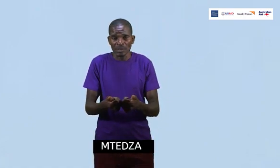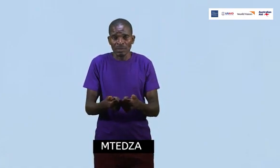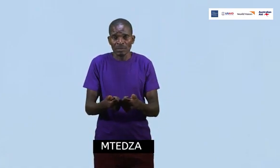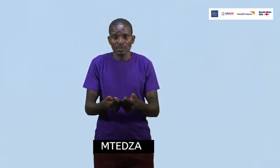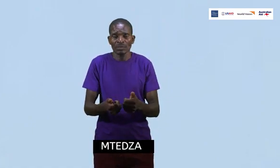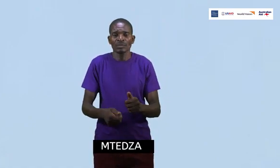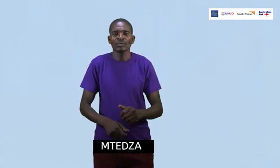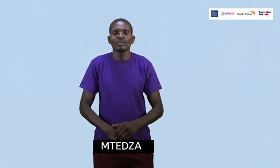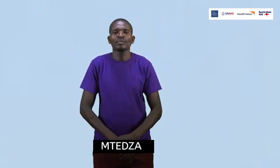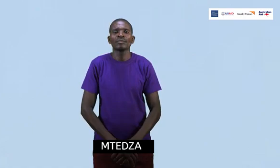Mtedza.